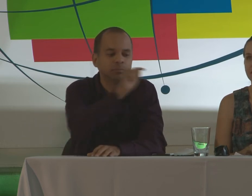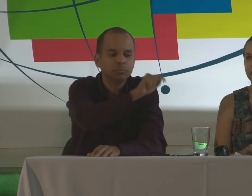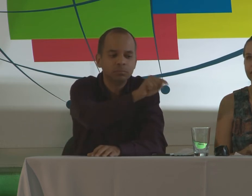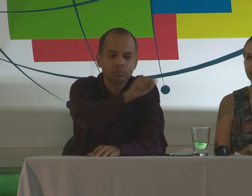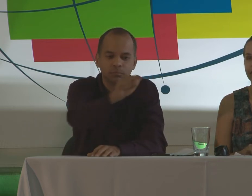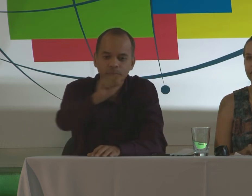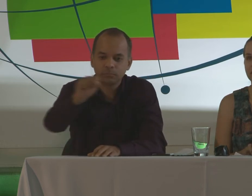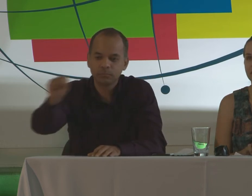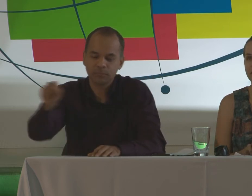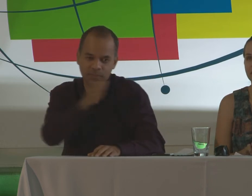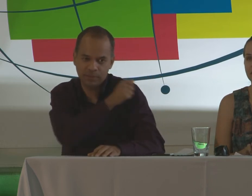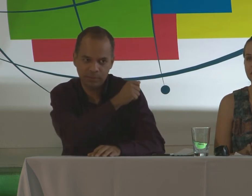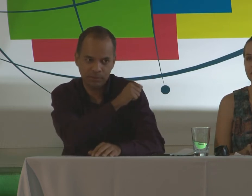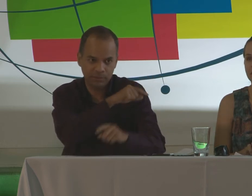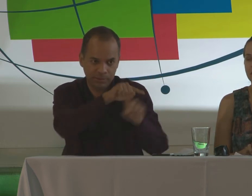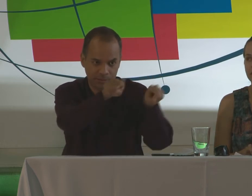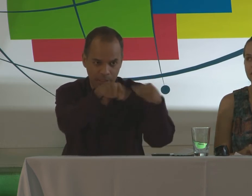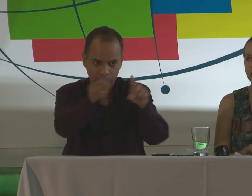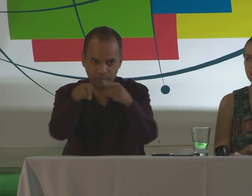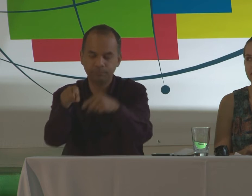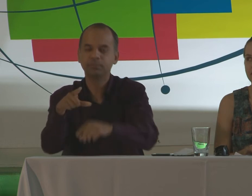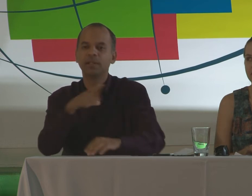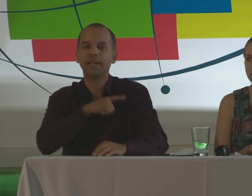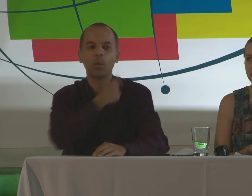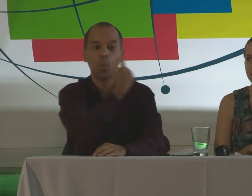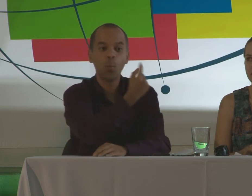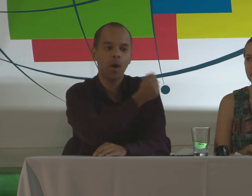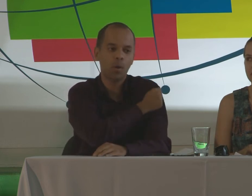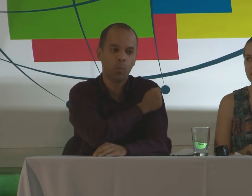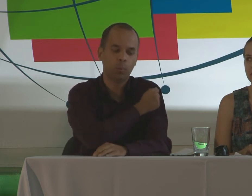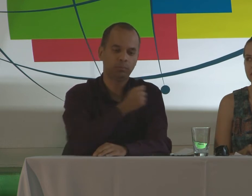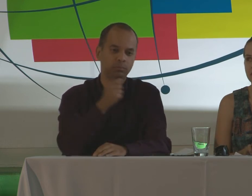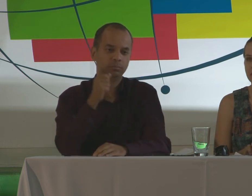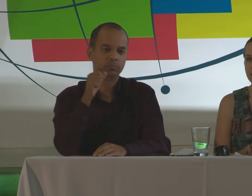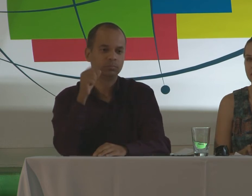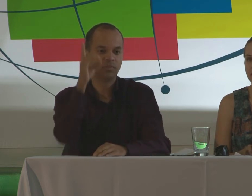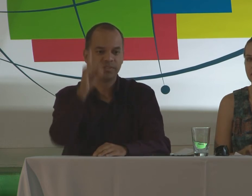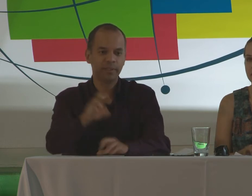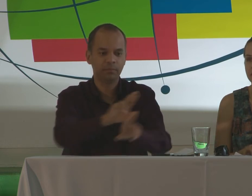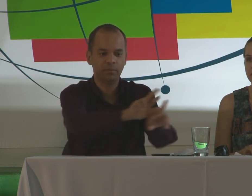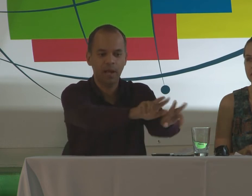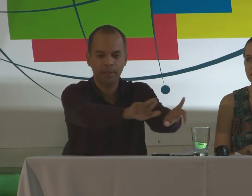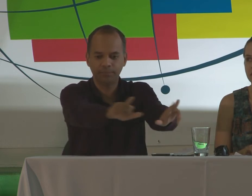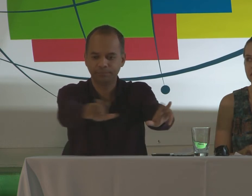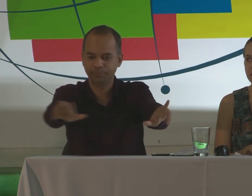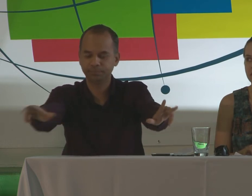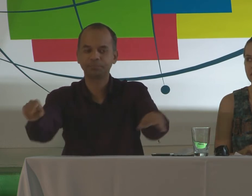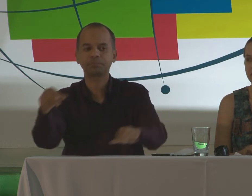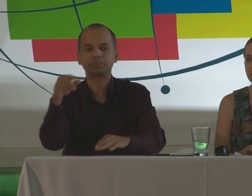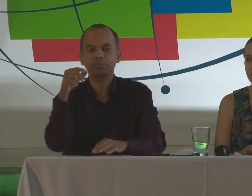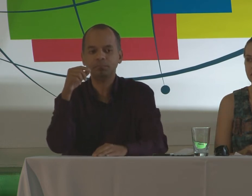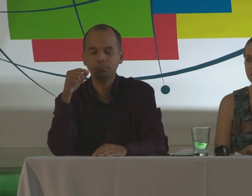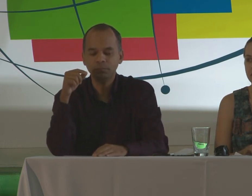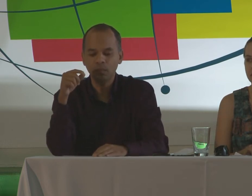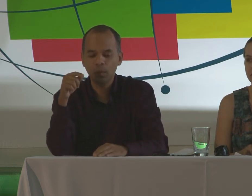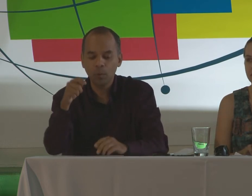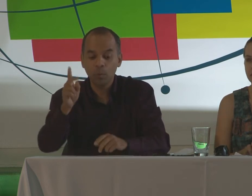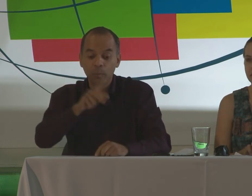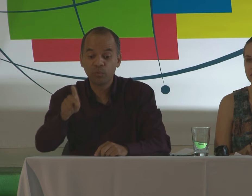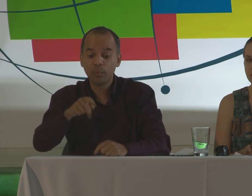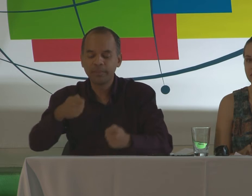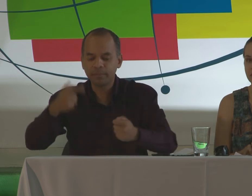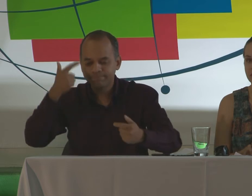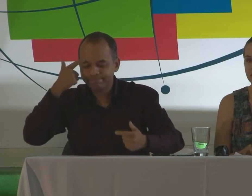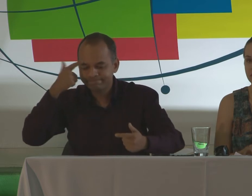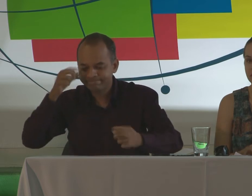o processo de inclusão, ainda quando eu tenho essa perspectiva de considerar cada especificidade dos alunos e considerando que